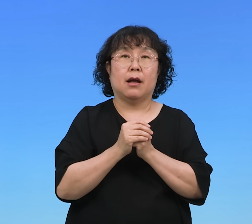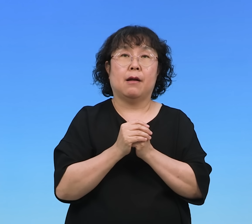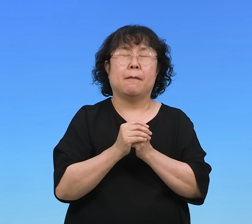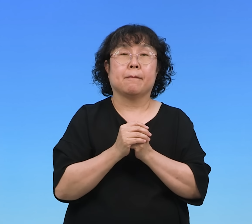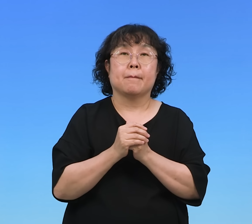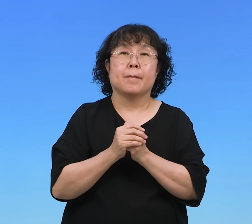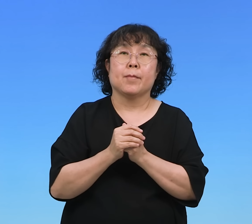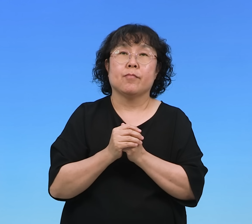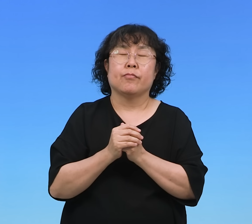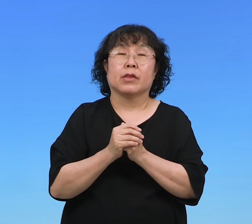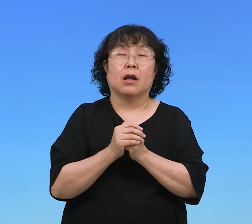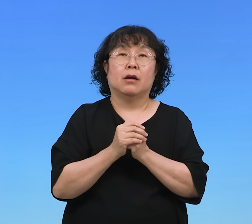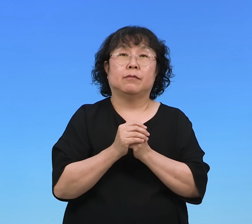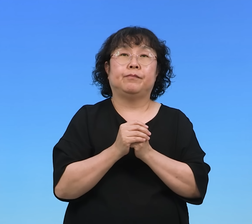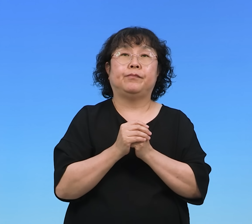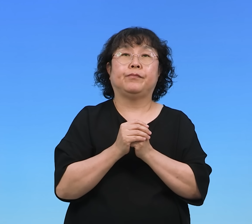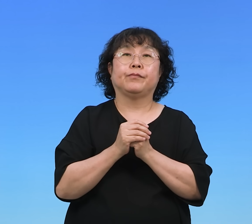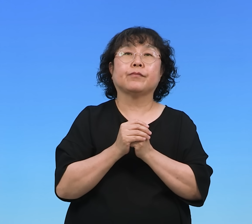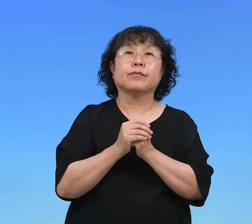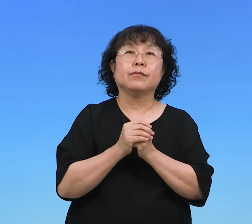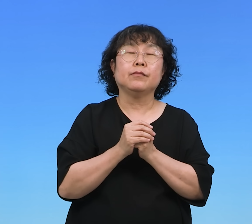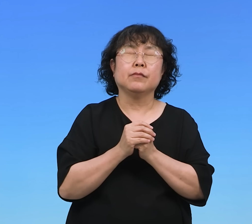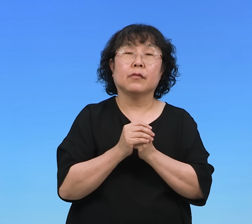너무 마음에 뜨거움이 있는 게 이 대목이에요.